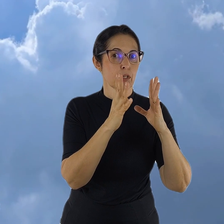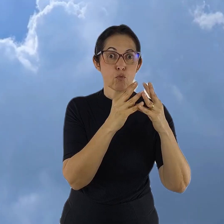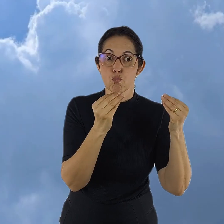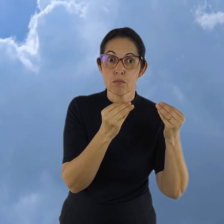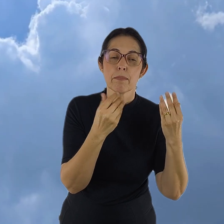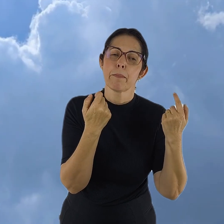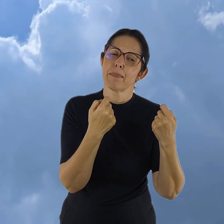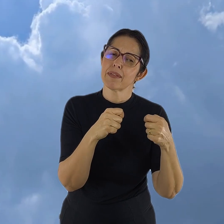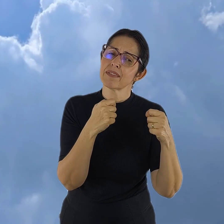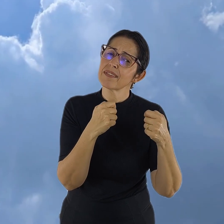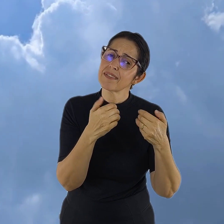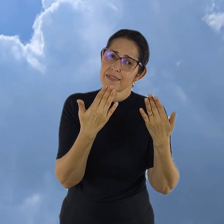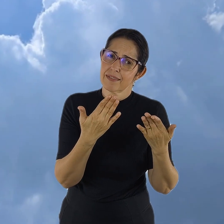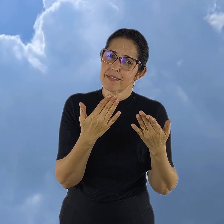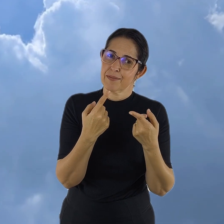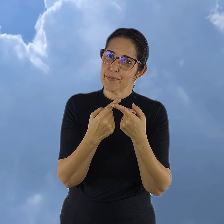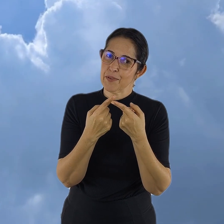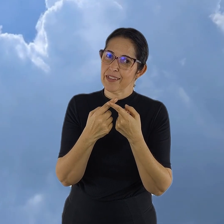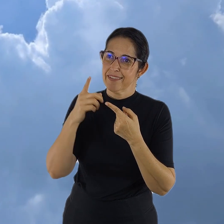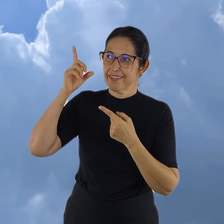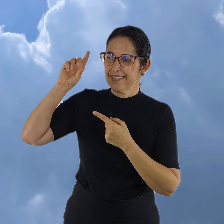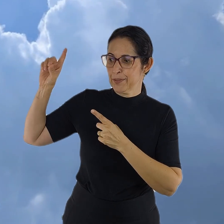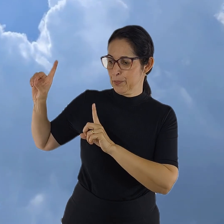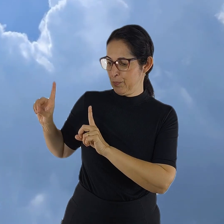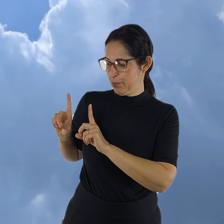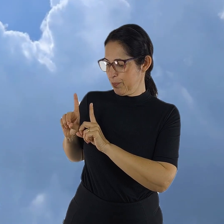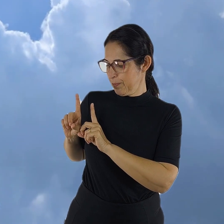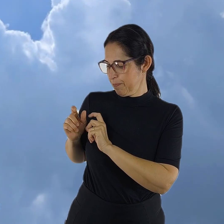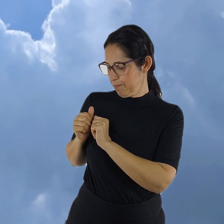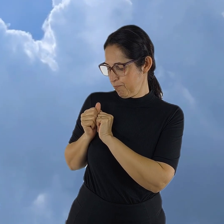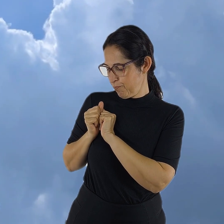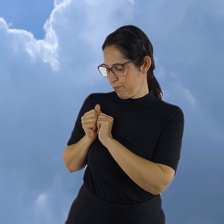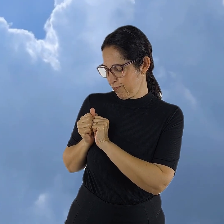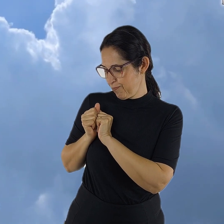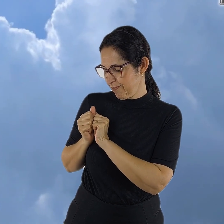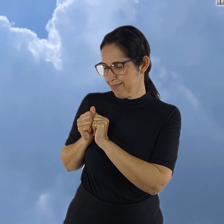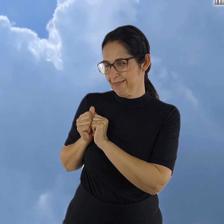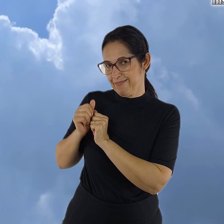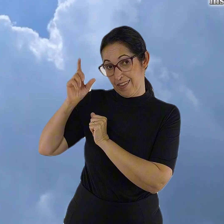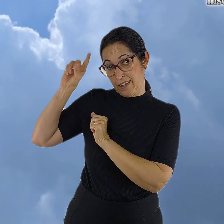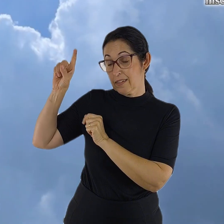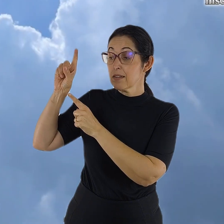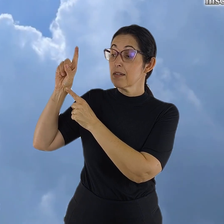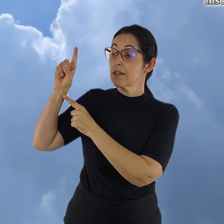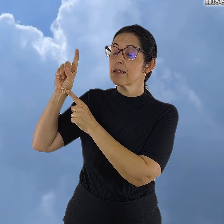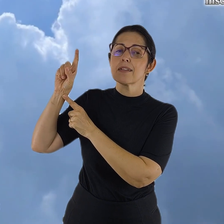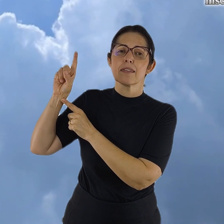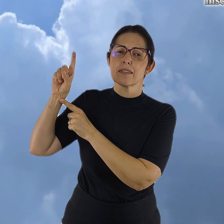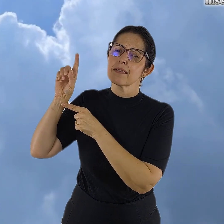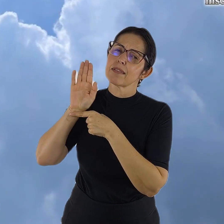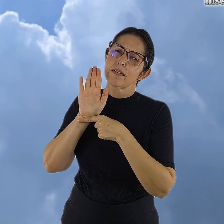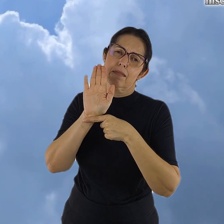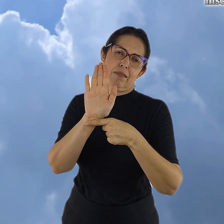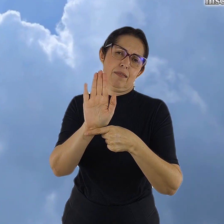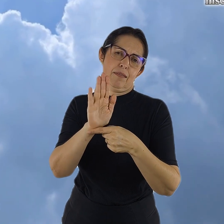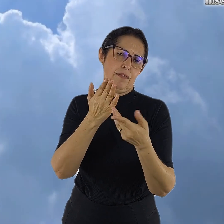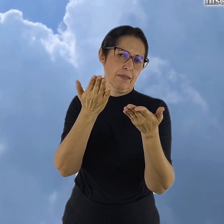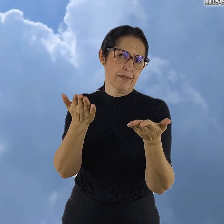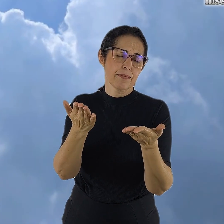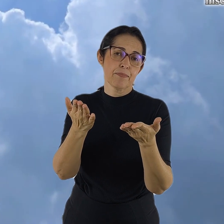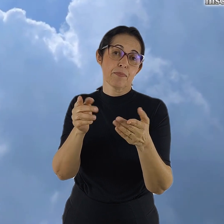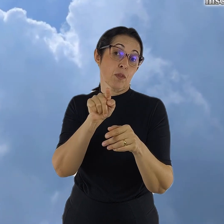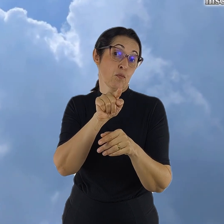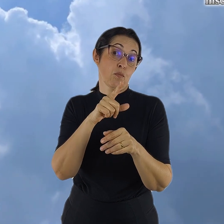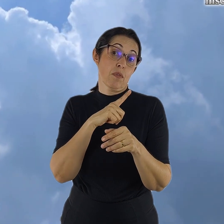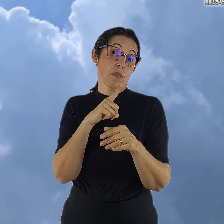E nós temos o nosso Deus ao nosso lado. Nós temos um Deus que está disposto a nos ajudar. Há